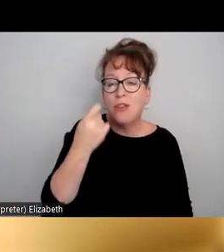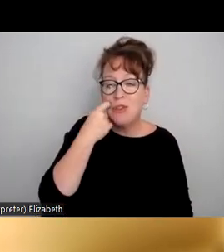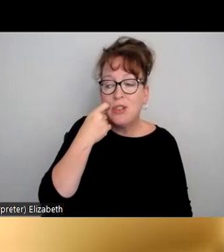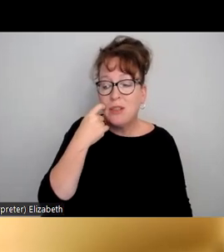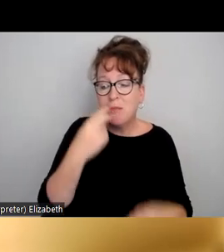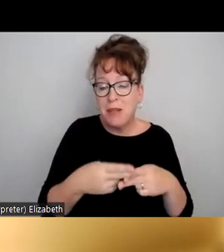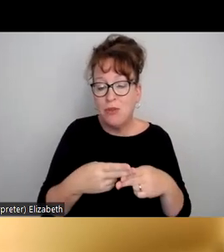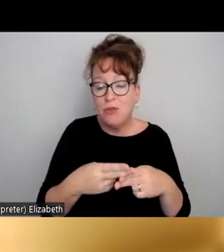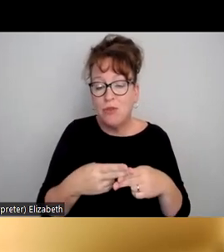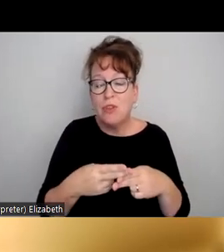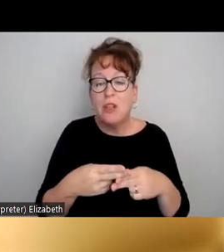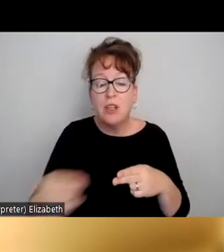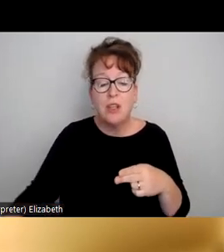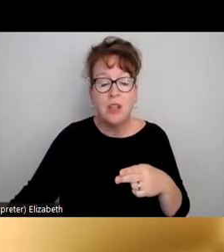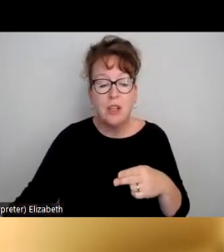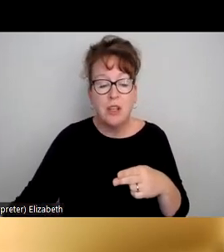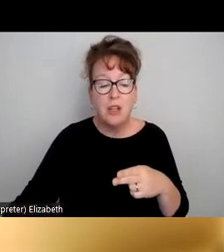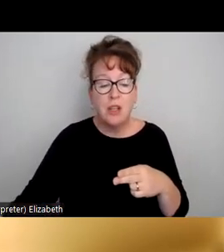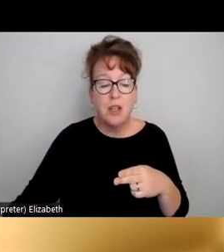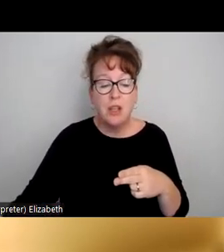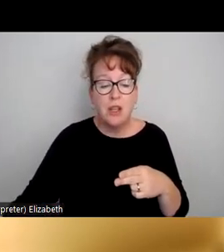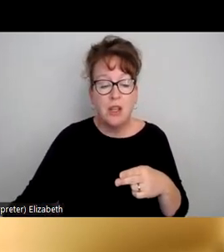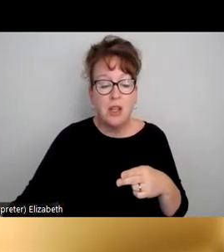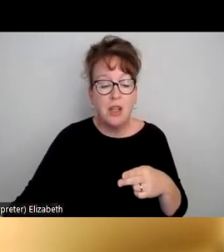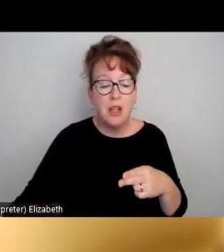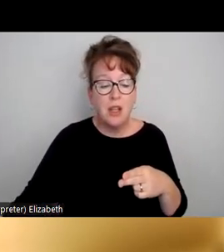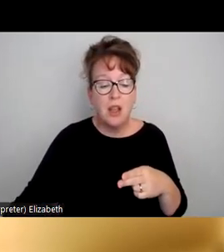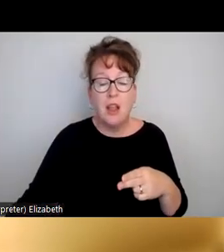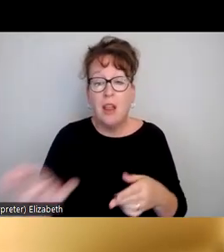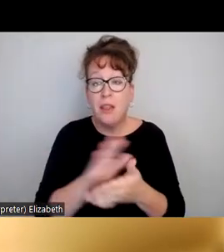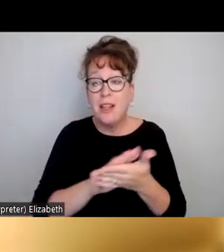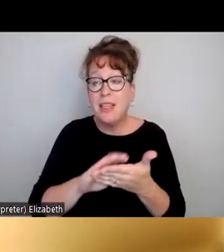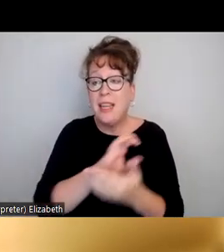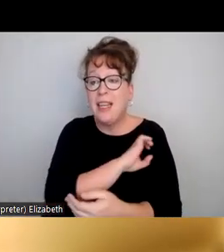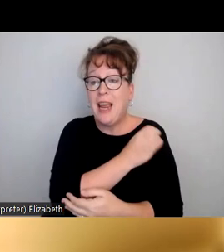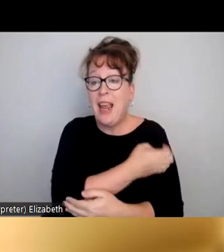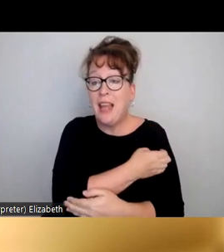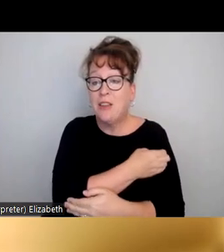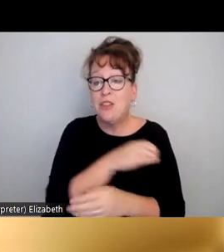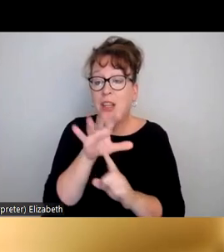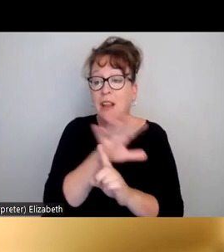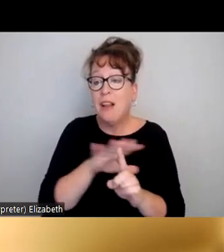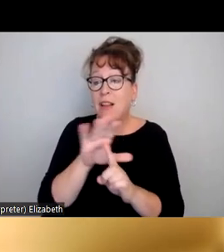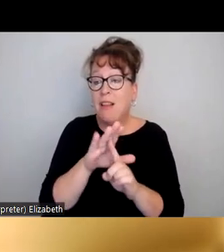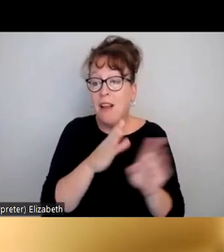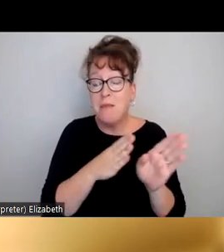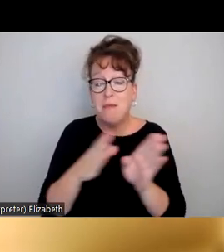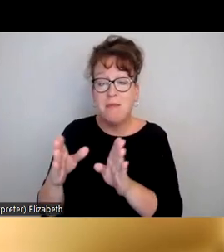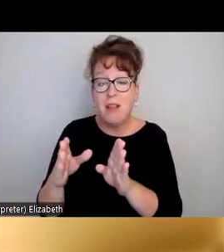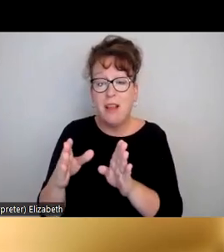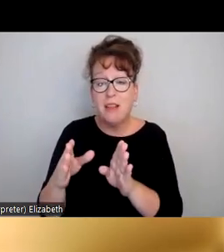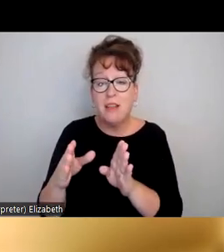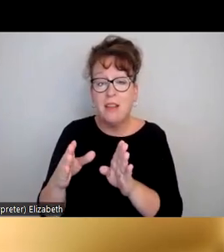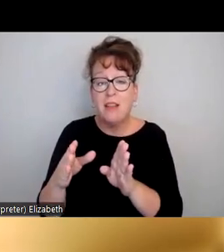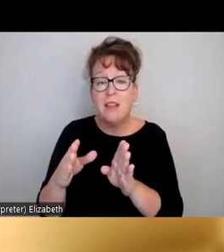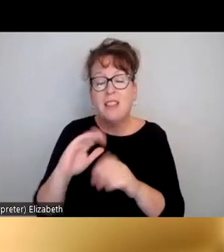subsecretario George la energía limpia y el plan del clima se